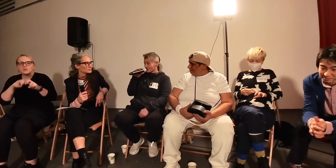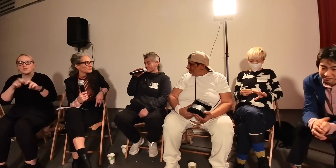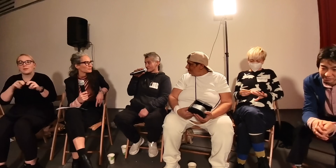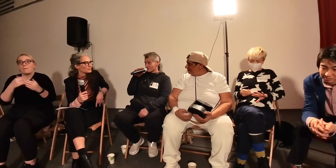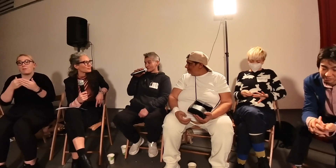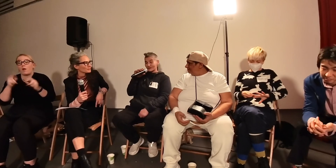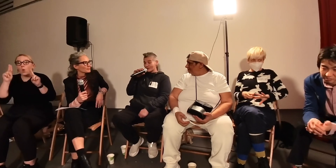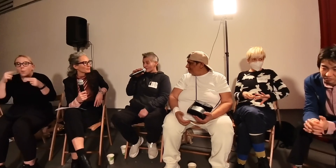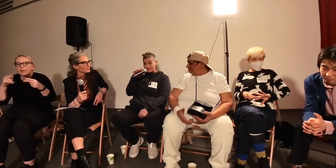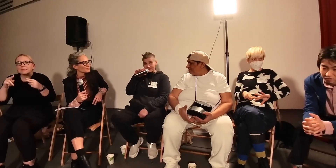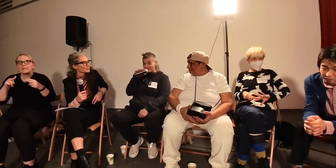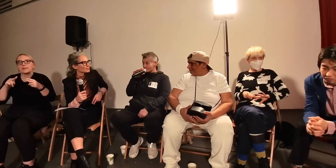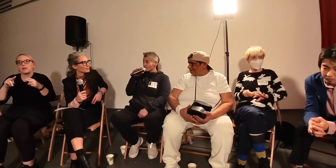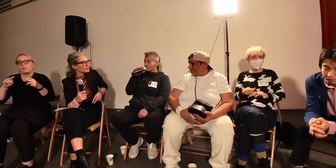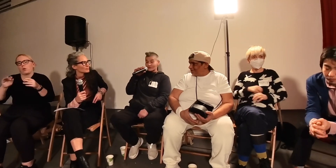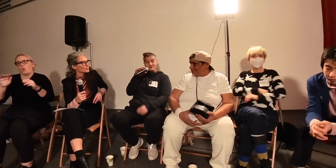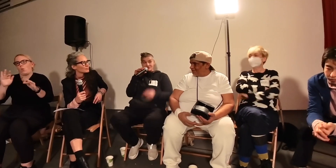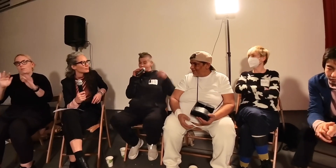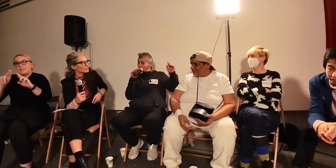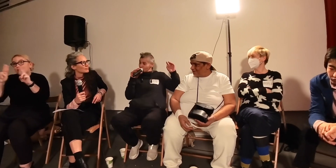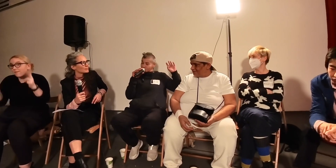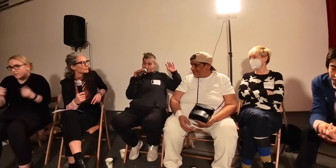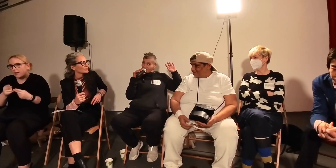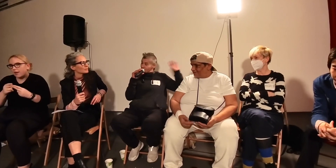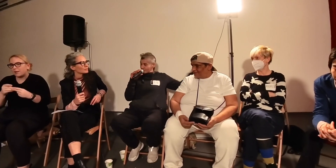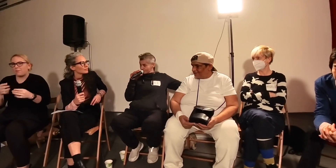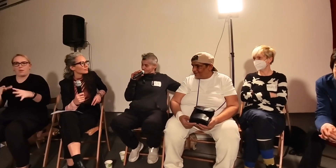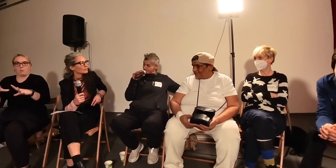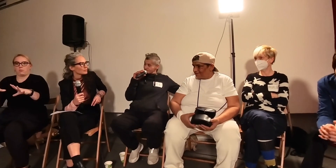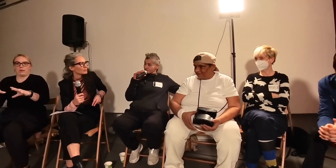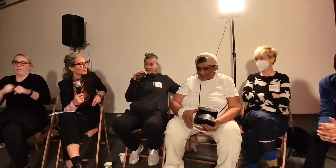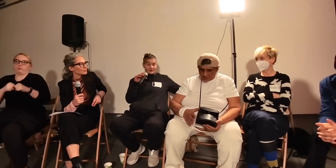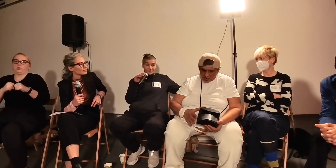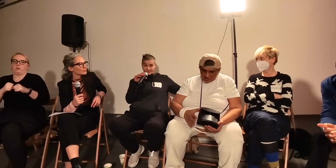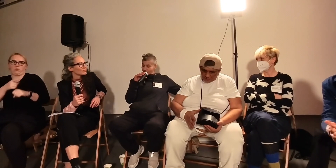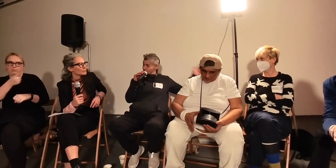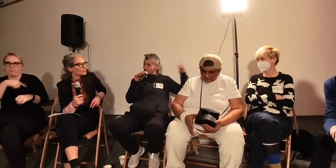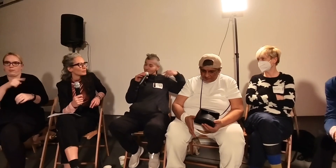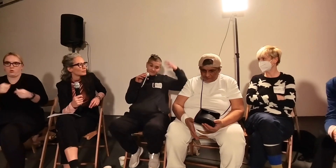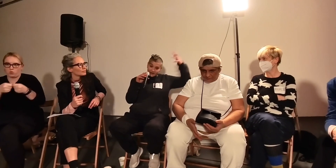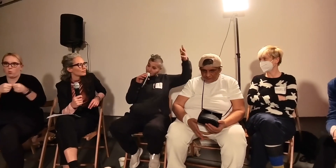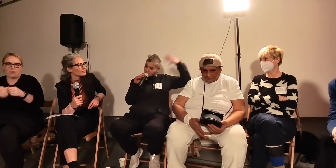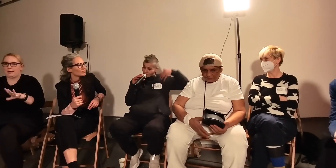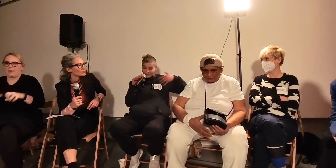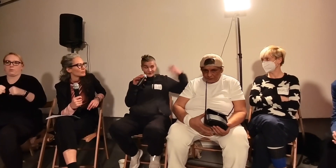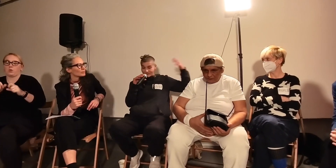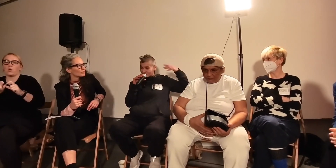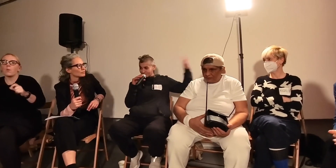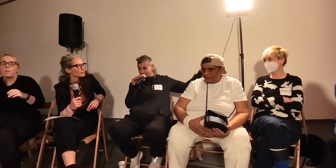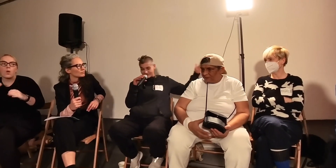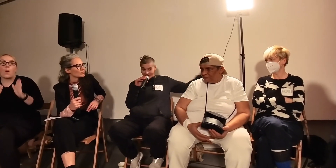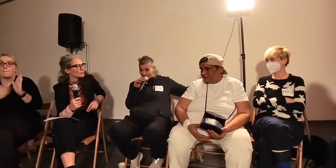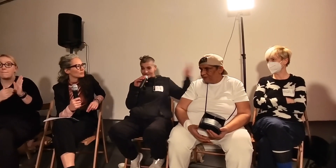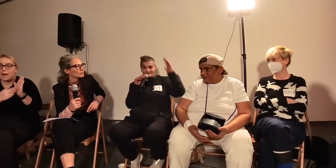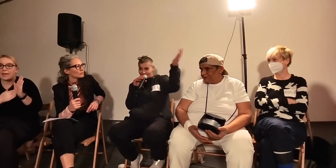nás odmítal přijmout. Odmítal, ano, oni přijímali Magdu, jo, protože nějak